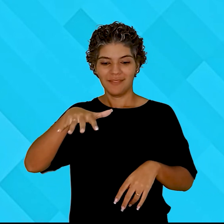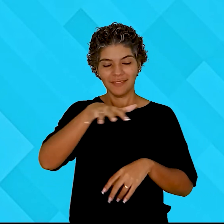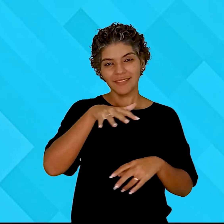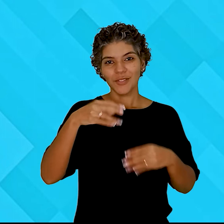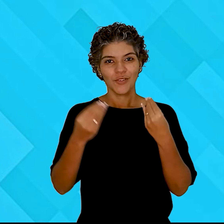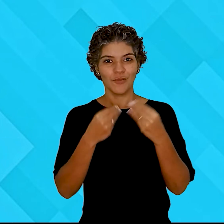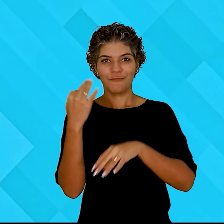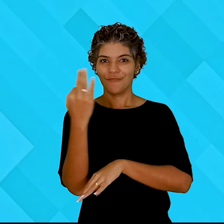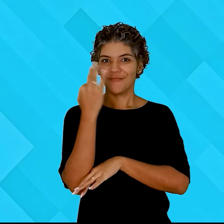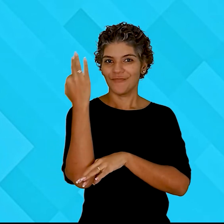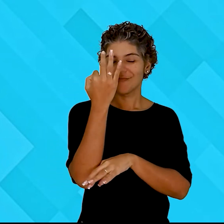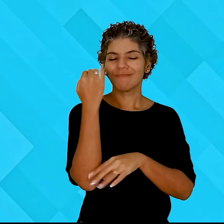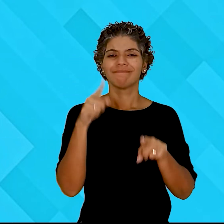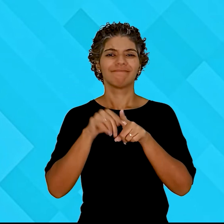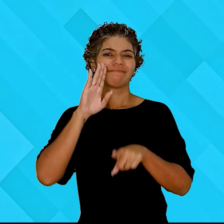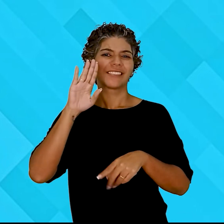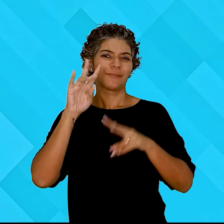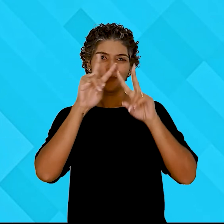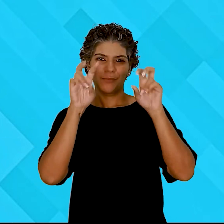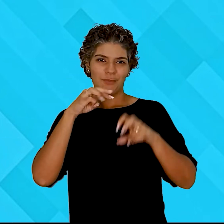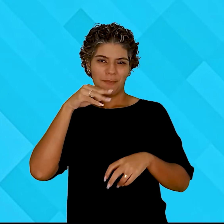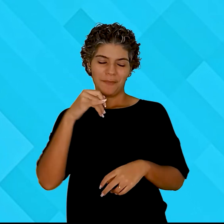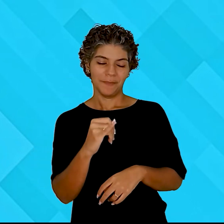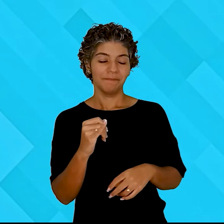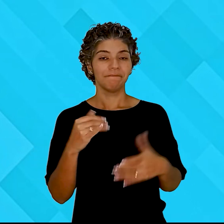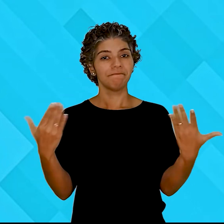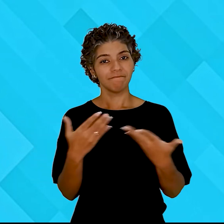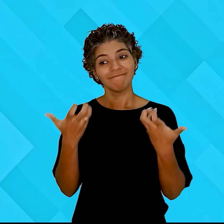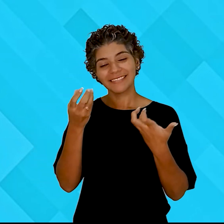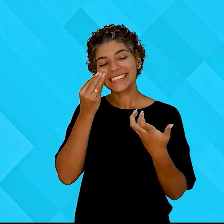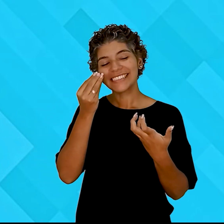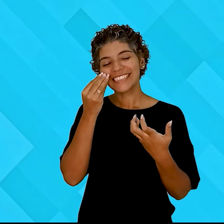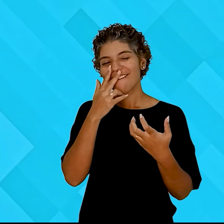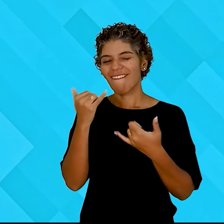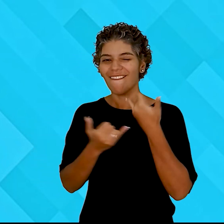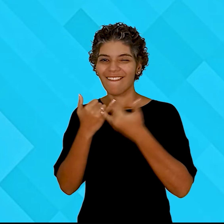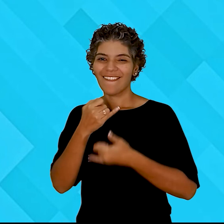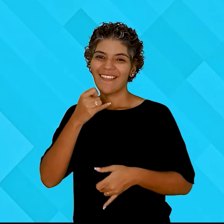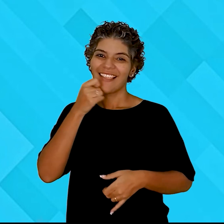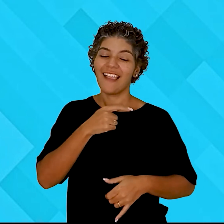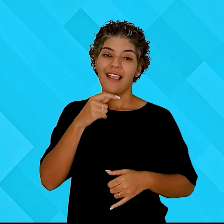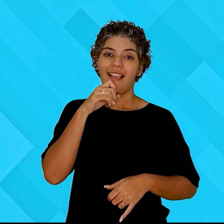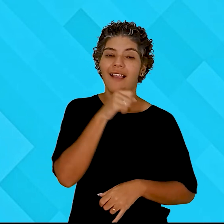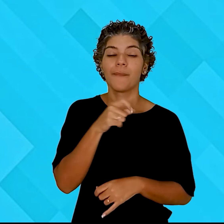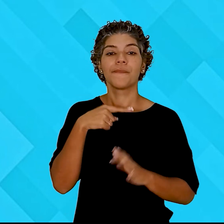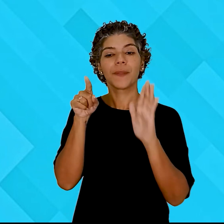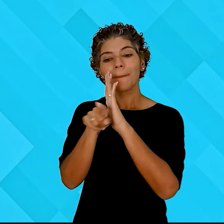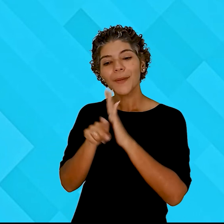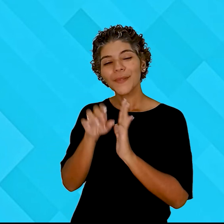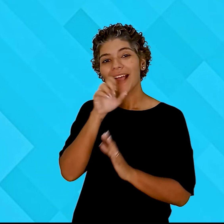do MEI, a gente queria te propor um jogo rápido, onde a gente faz algumas perguntas curtas e para respostas curtas também. Pode ser? Pode ser, vamos